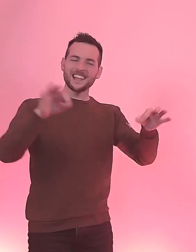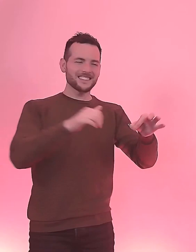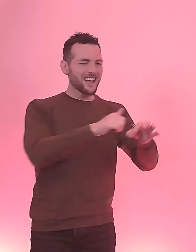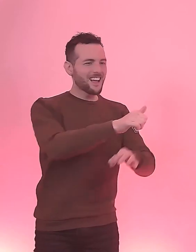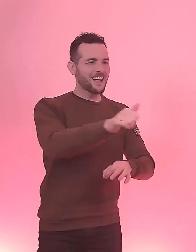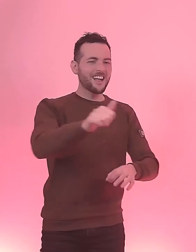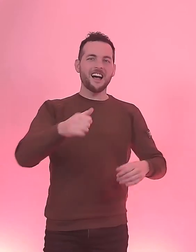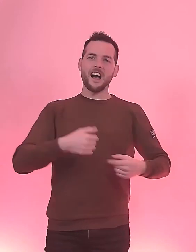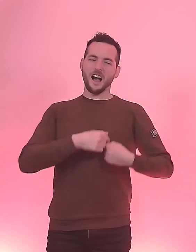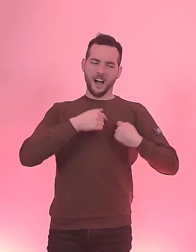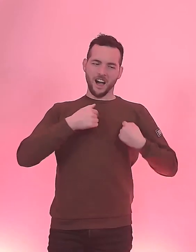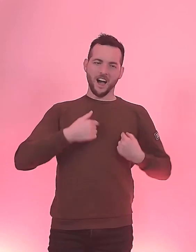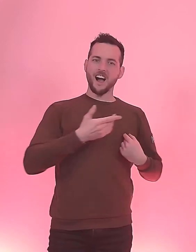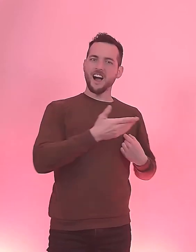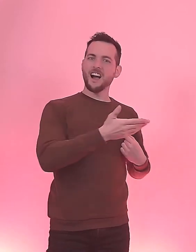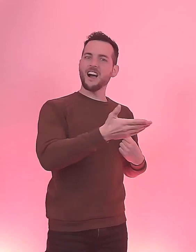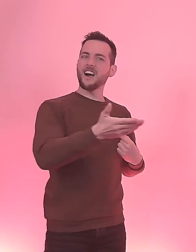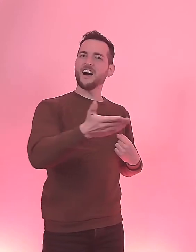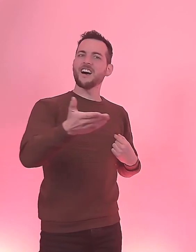leerlingen en